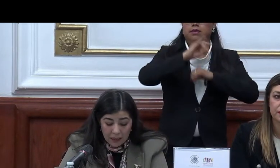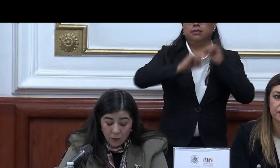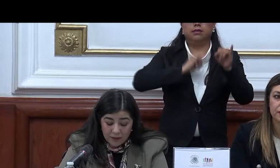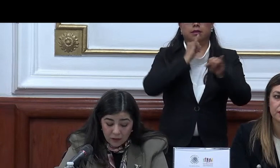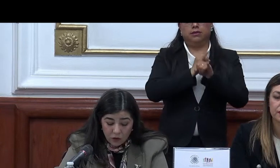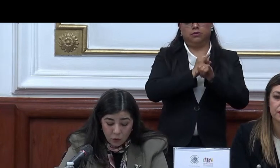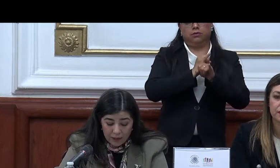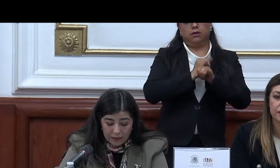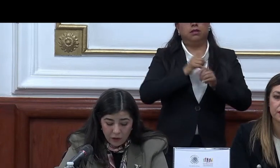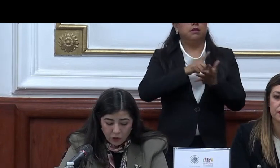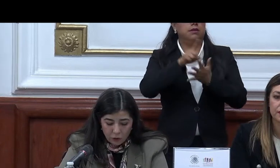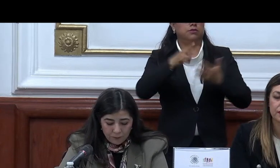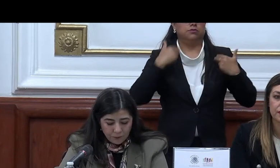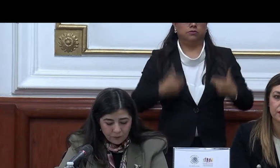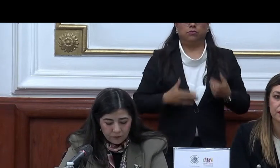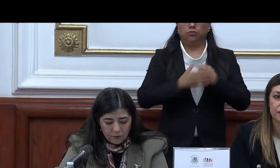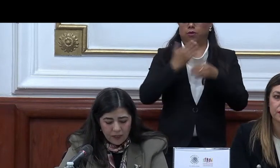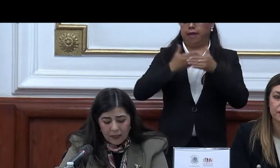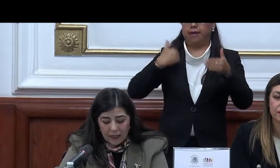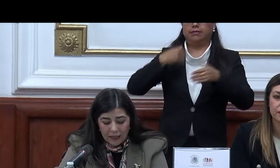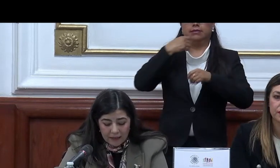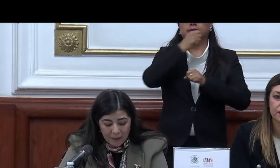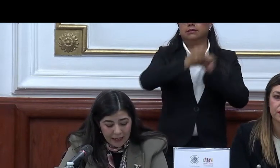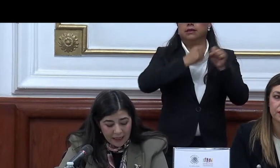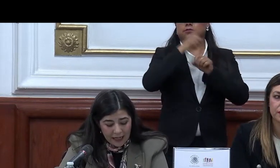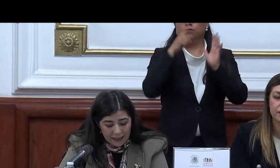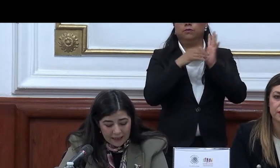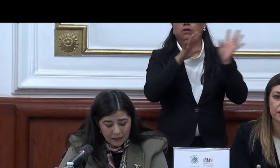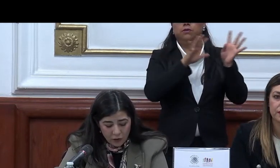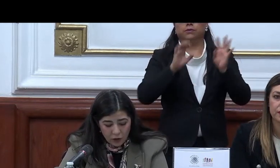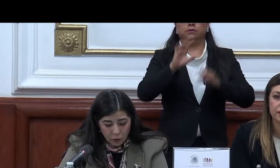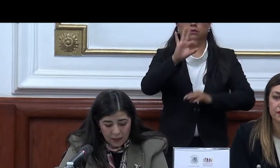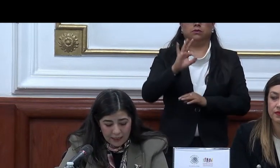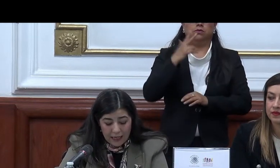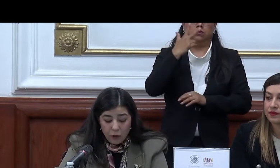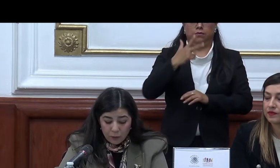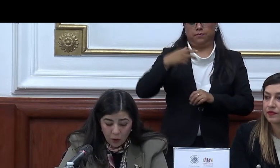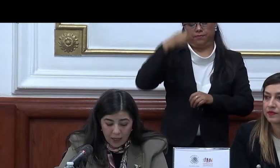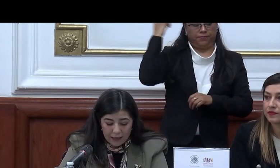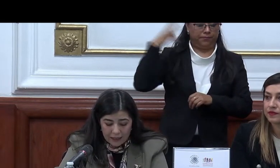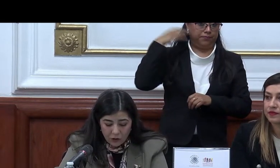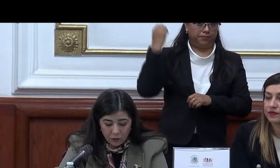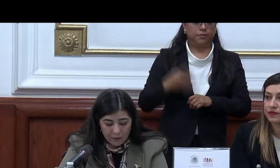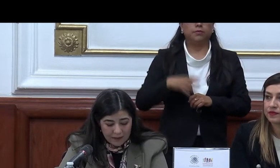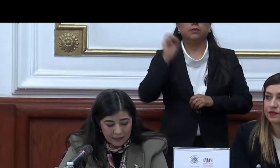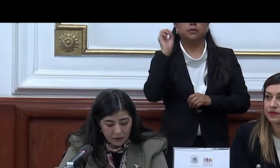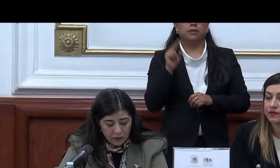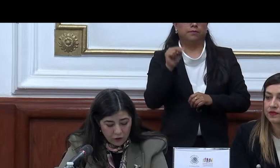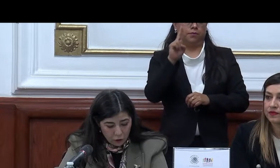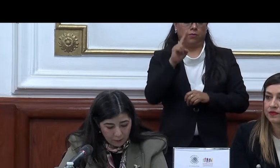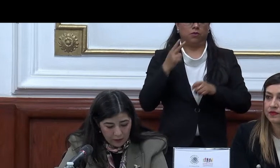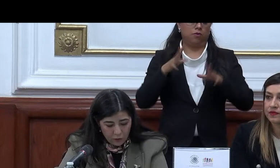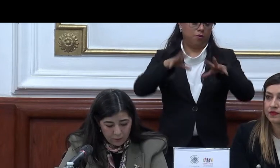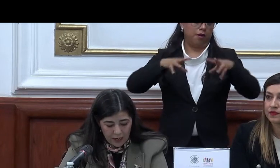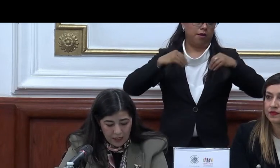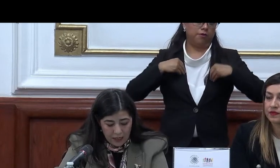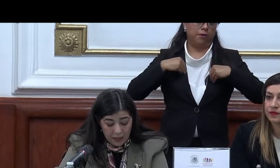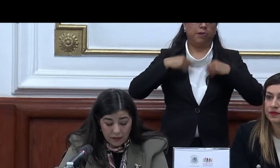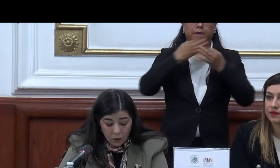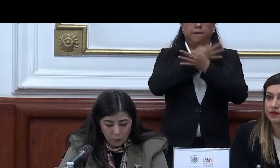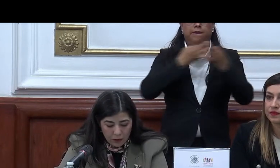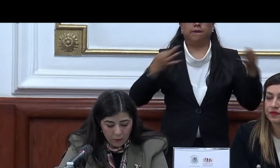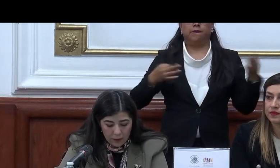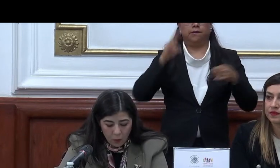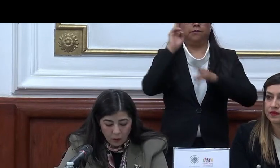en 1948, la Asamblea General de las Naciones Unidas adoptó la Declaración Universal de los Derechos Humanos.